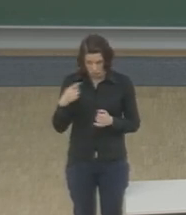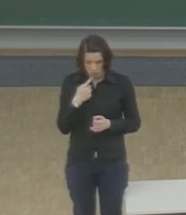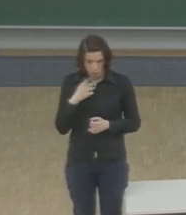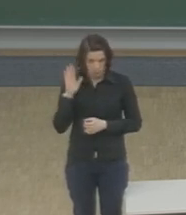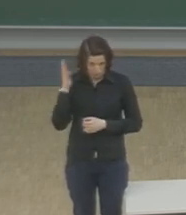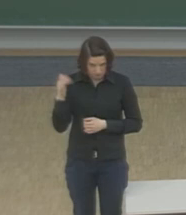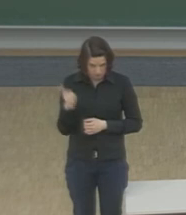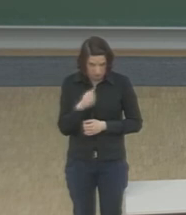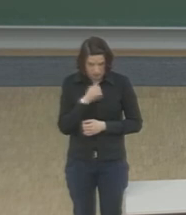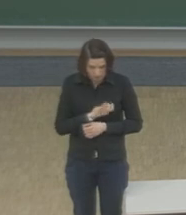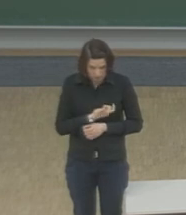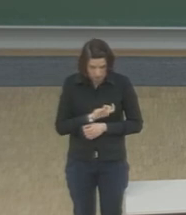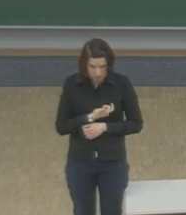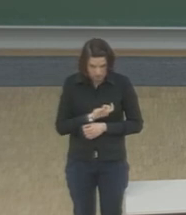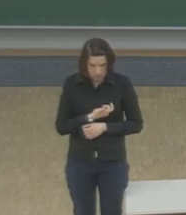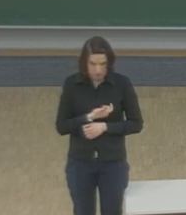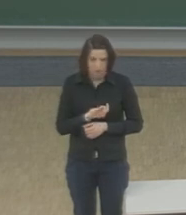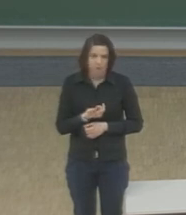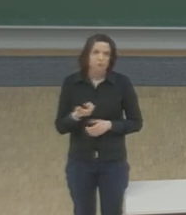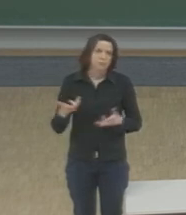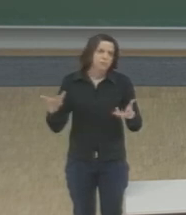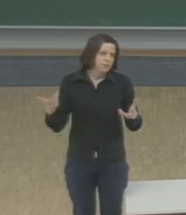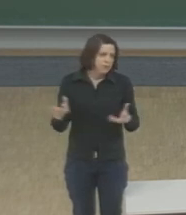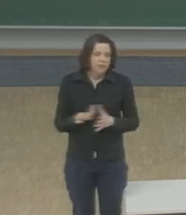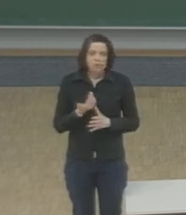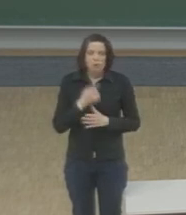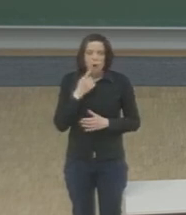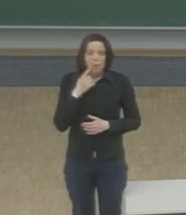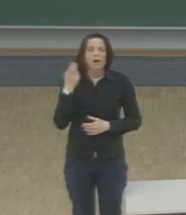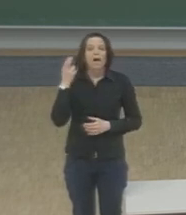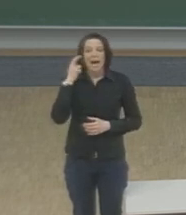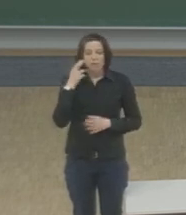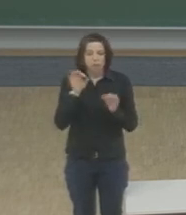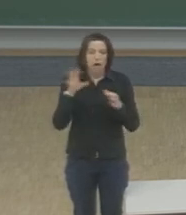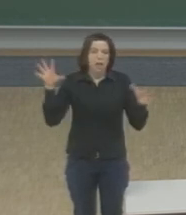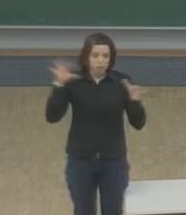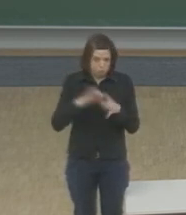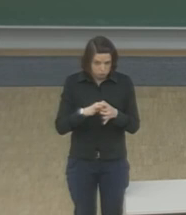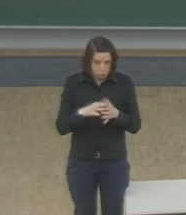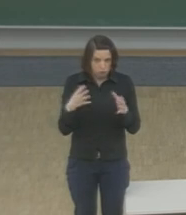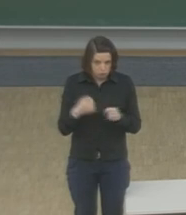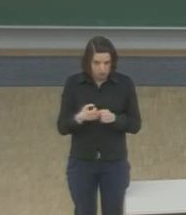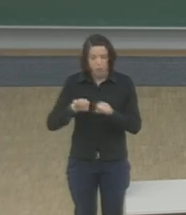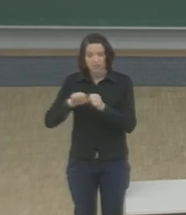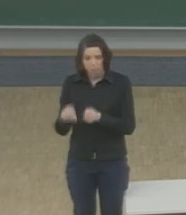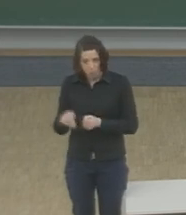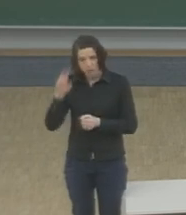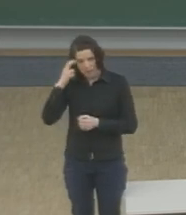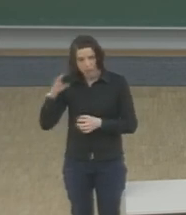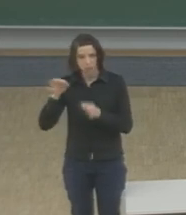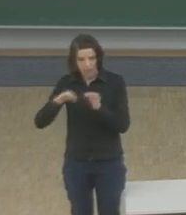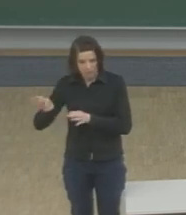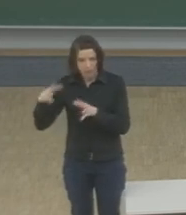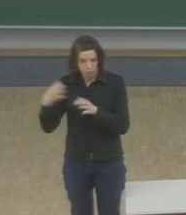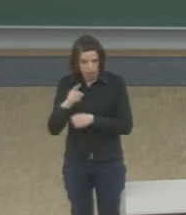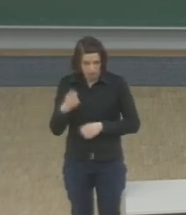entscheiden, ob jemand außer ganz rationalen Funktionen nun auch noch gebrochen rationale ableiten kann und ob er auch partiell